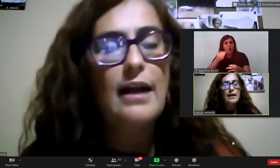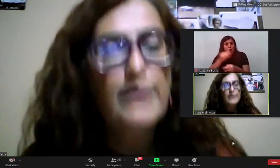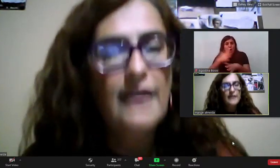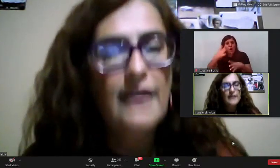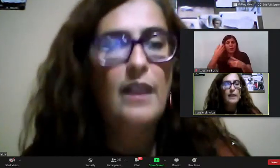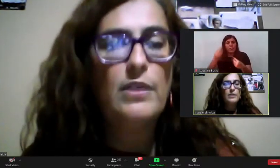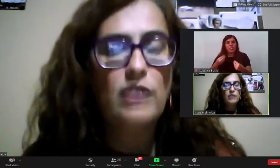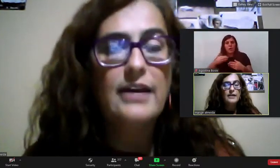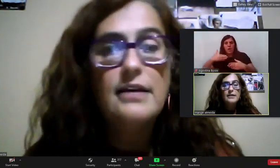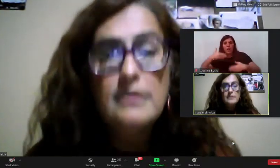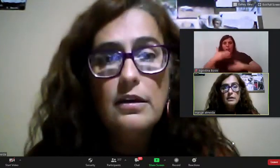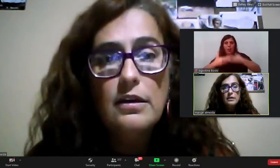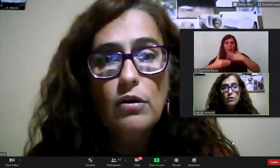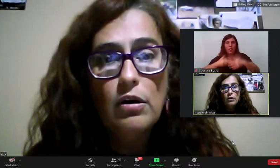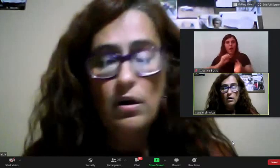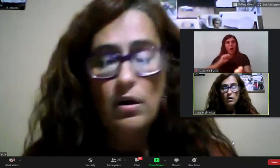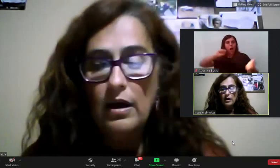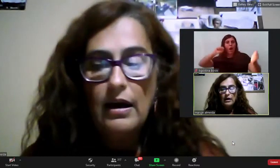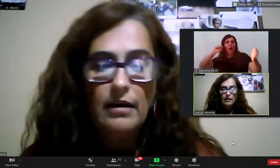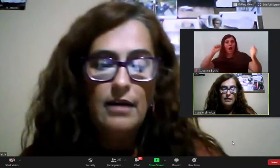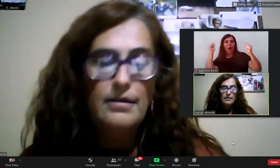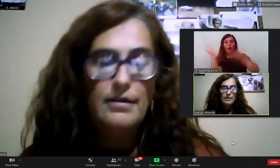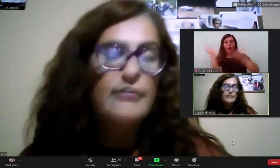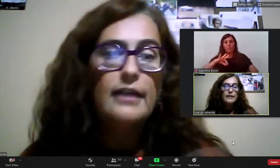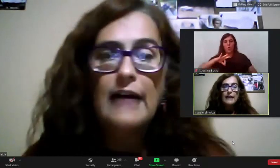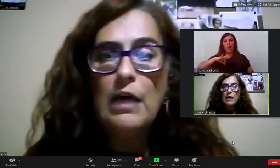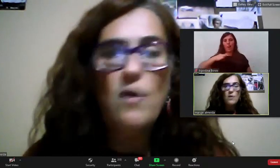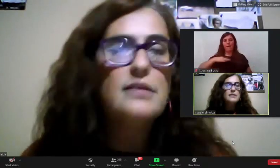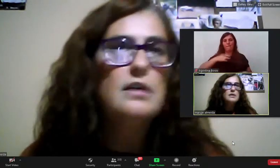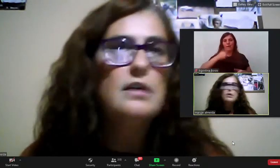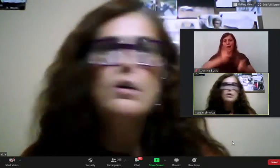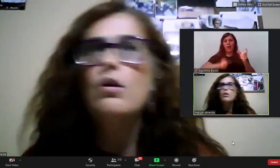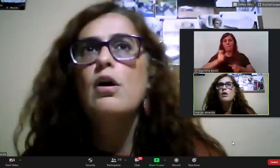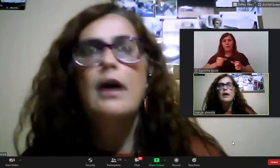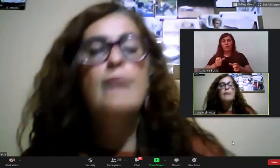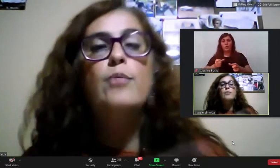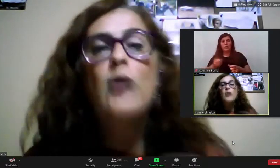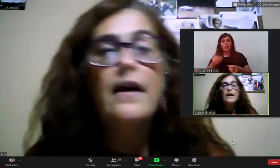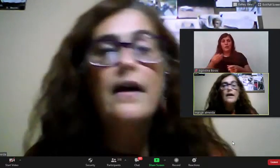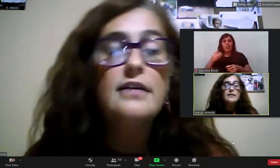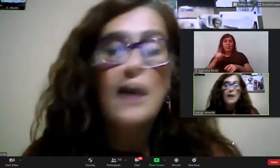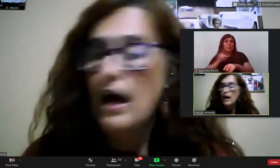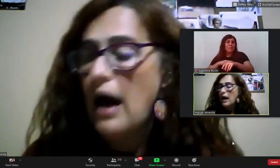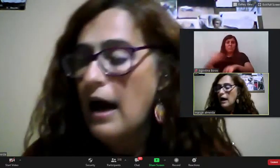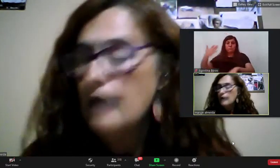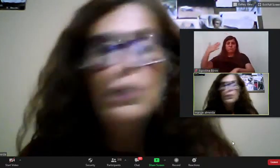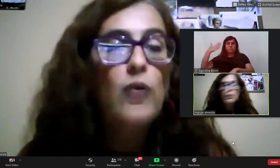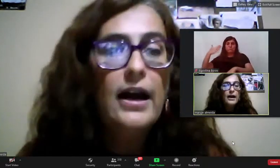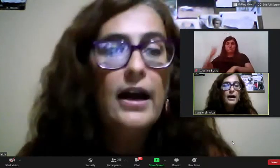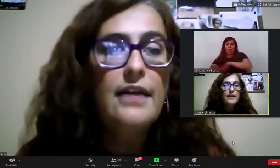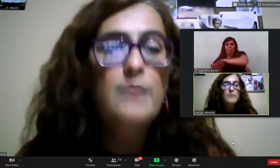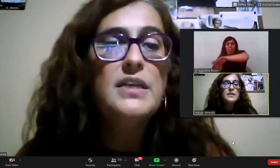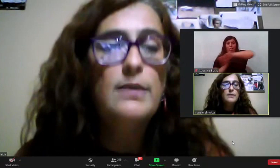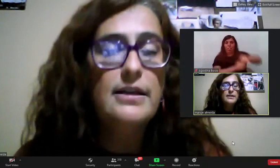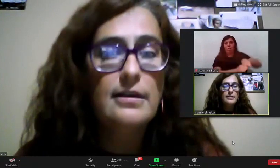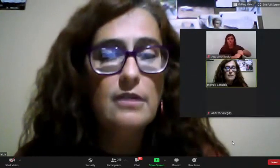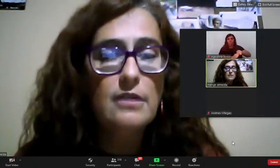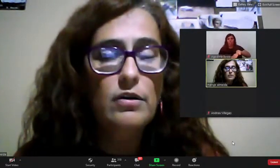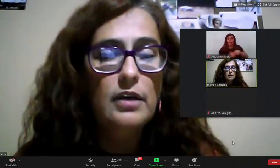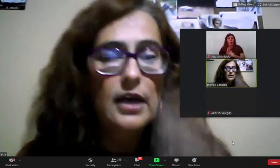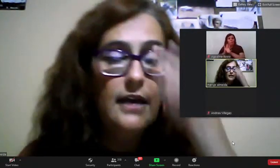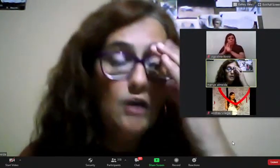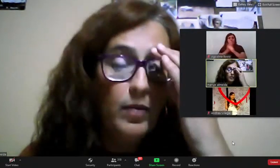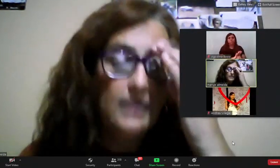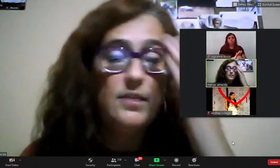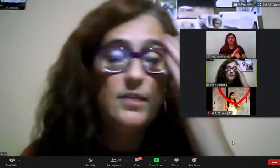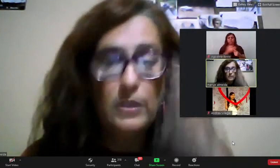transformaciones en las vidas de las personas que han sido desterradas o han sido empujadas a lugares de